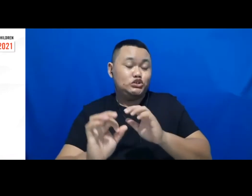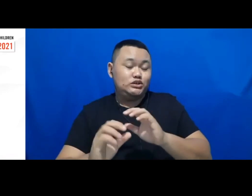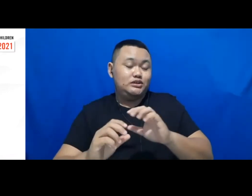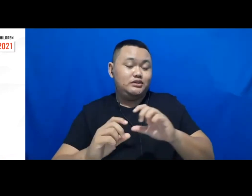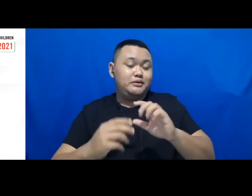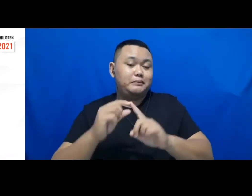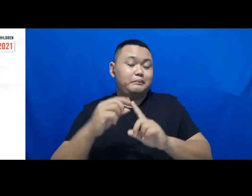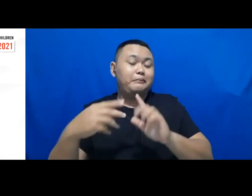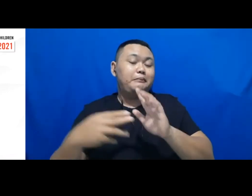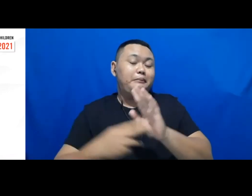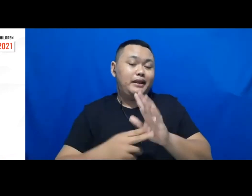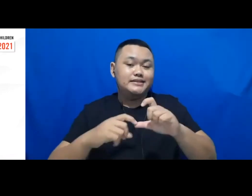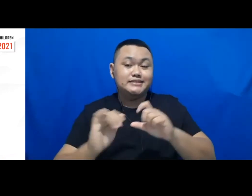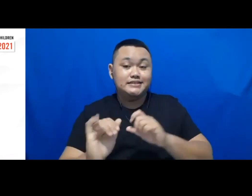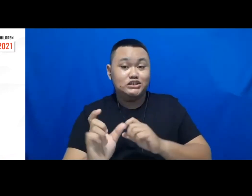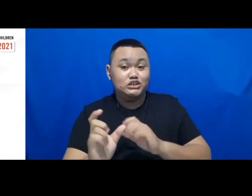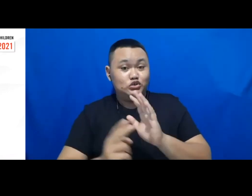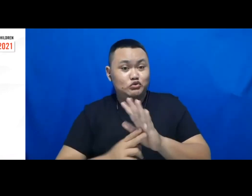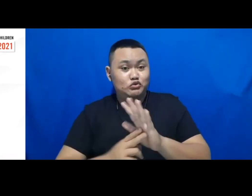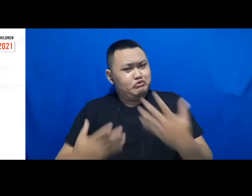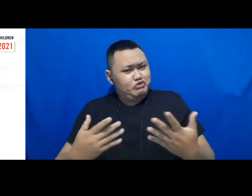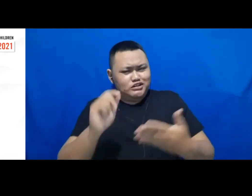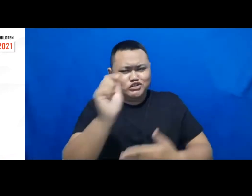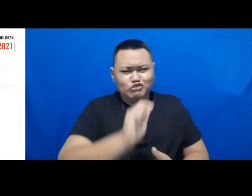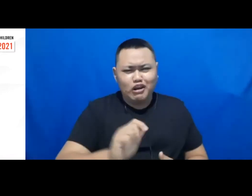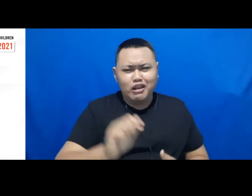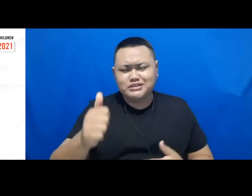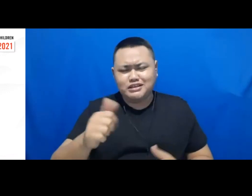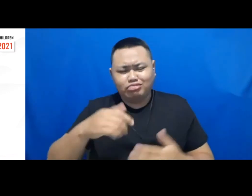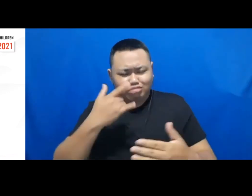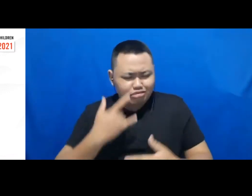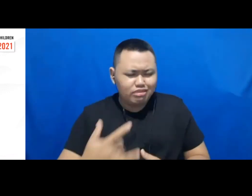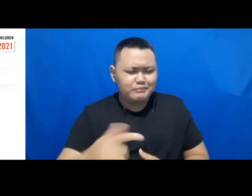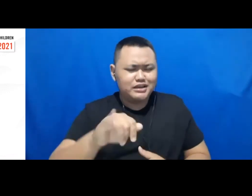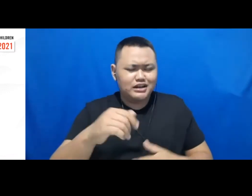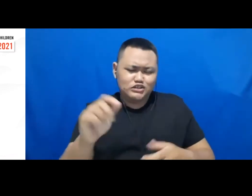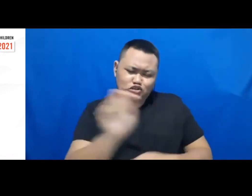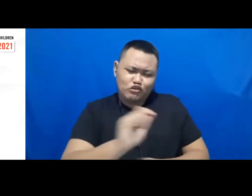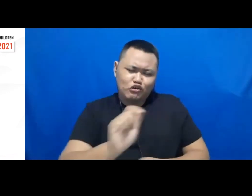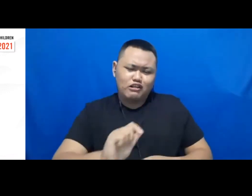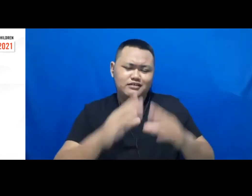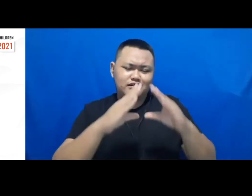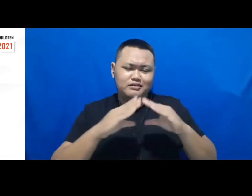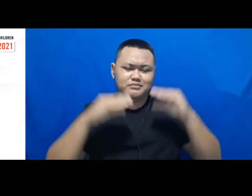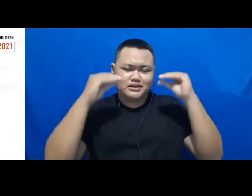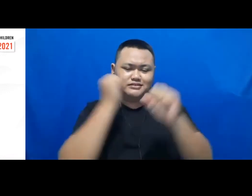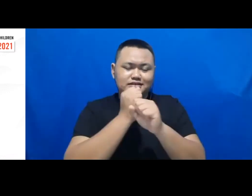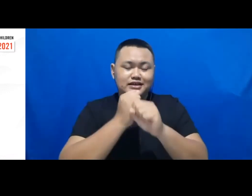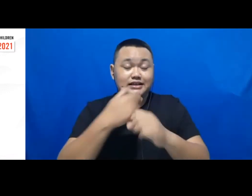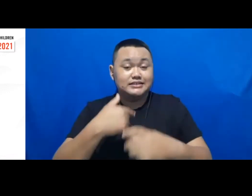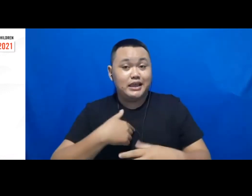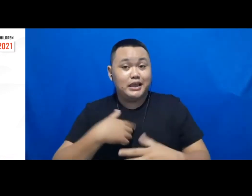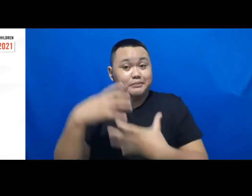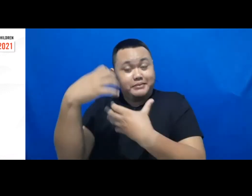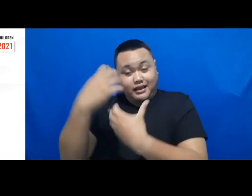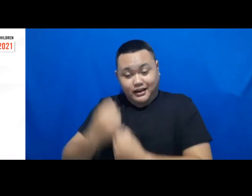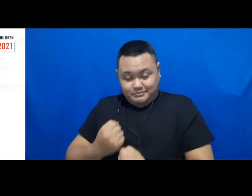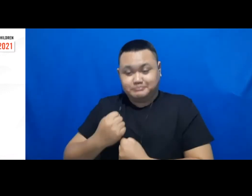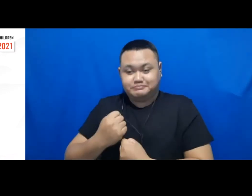kesetaraan gender. Tapi saya mau nanya sedikit aja Pak. Tadi di awal kan Pak Tono menyebutkan bahwa istilah siswa dan siswi akhirnya kan sudah dihilangkan kan.